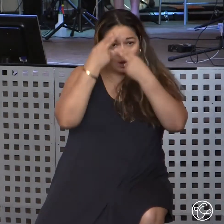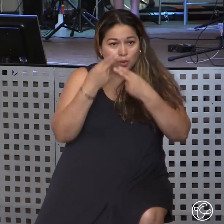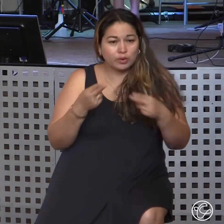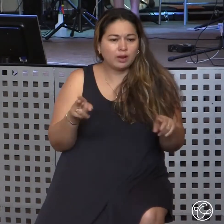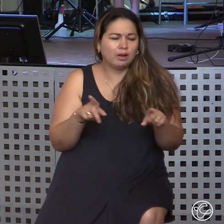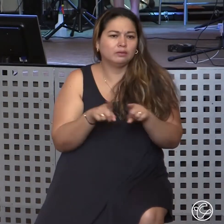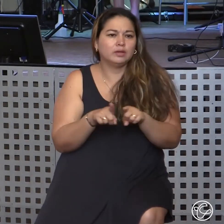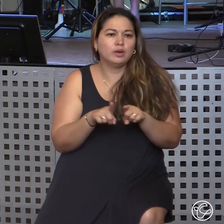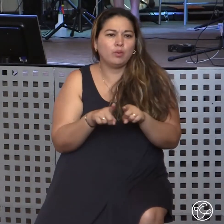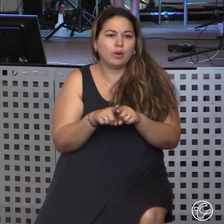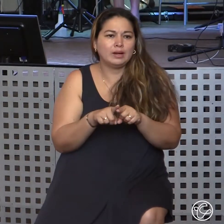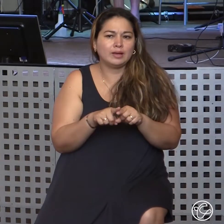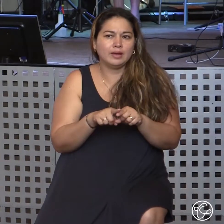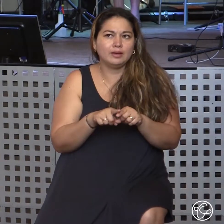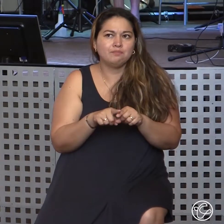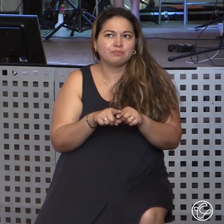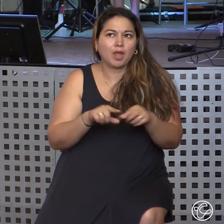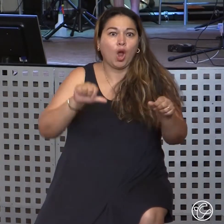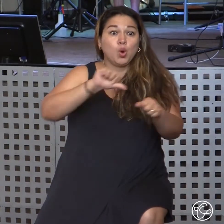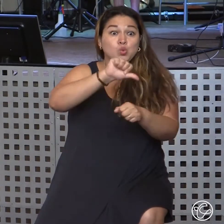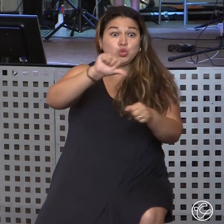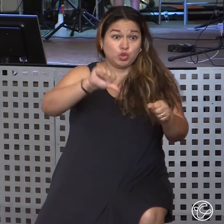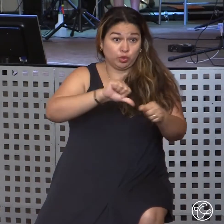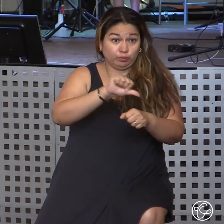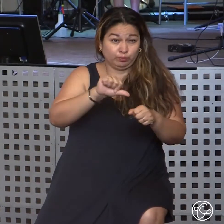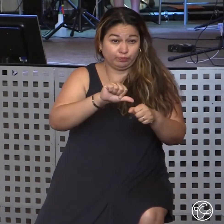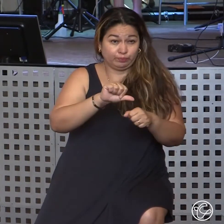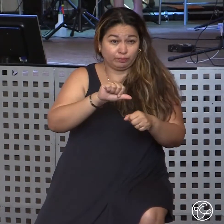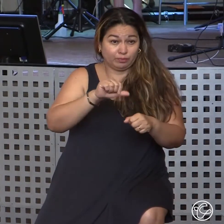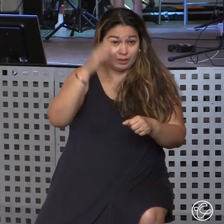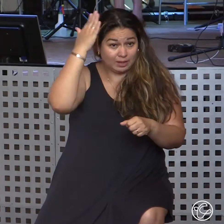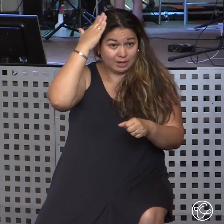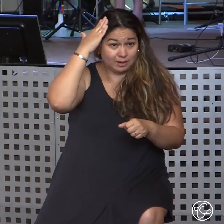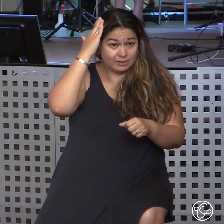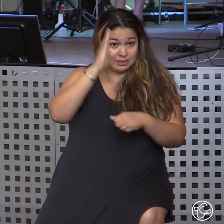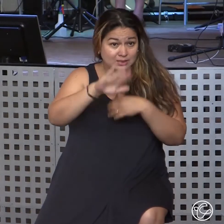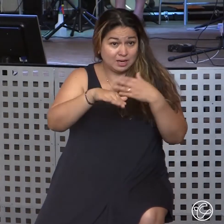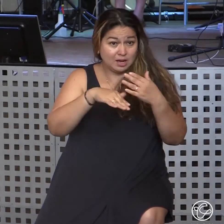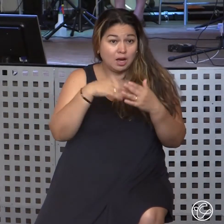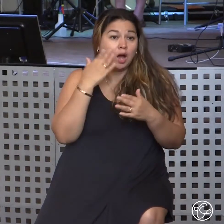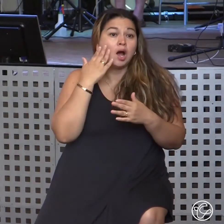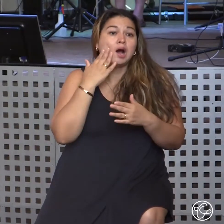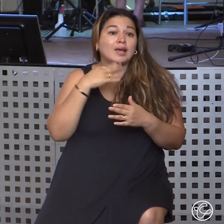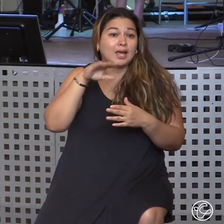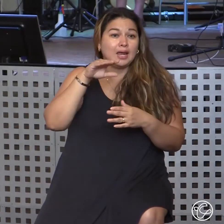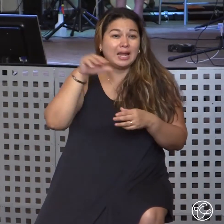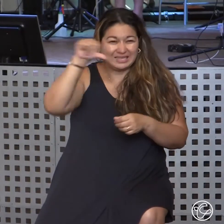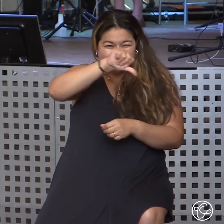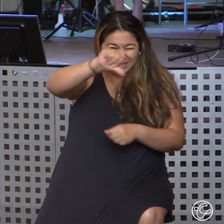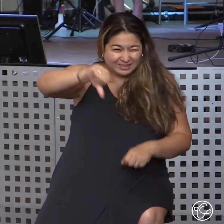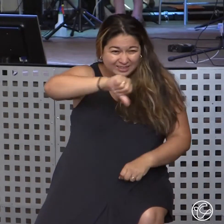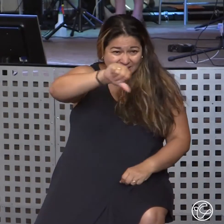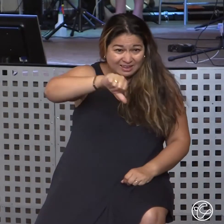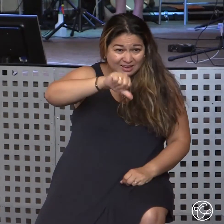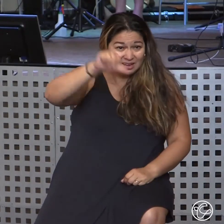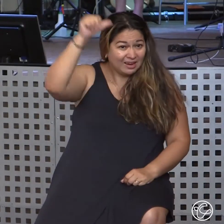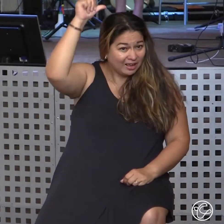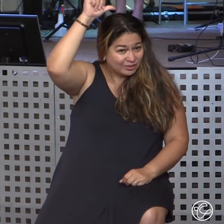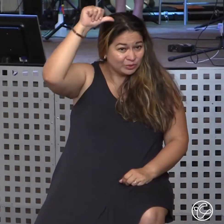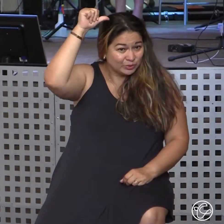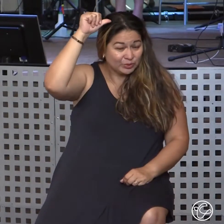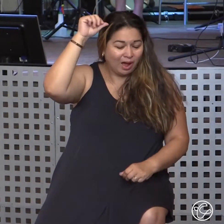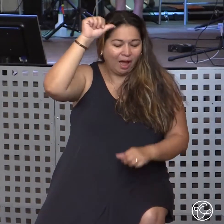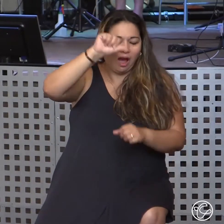la unción, desciende desde la cabeza, por la barba de Aarón, por las faldas, hasta los